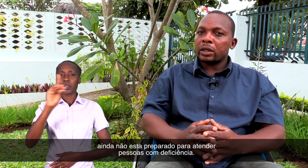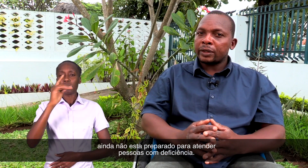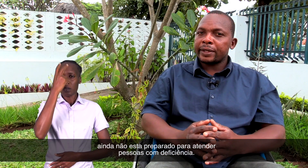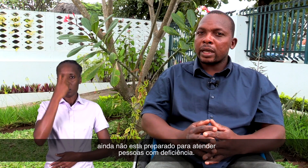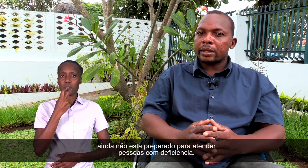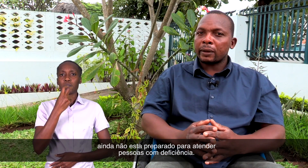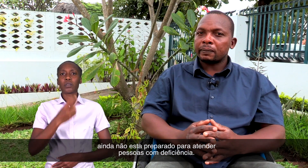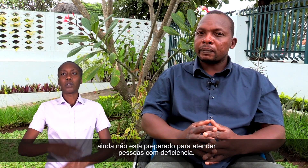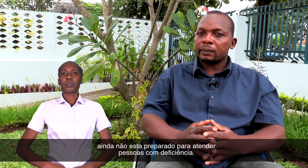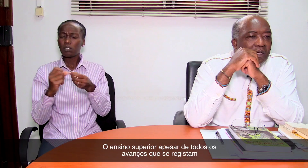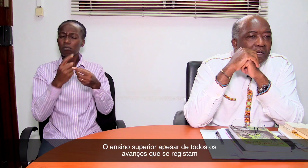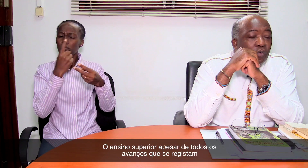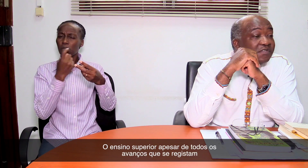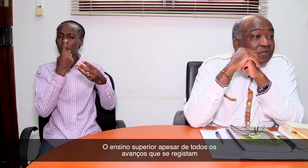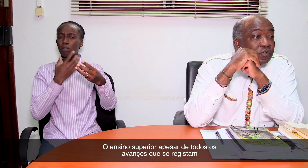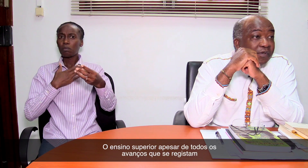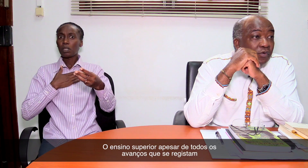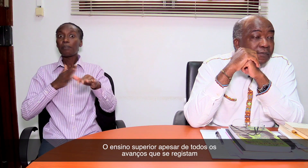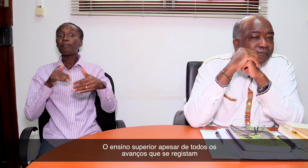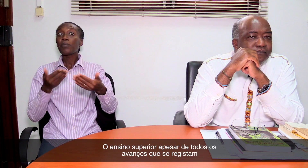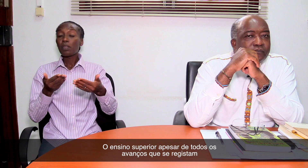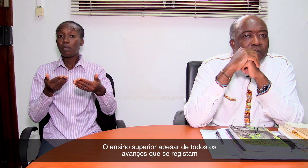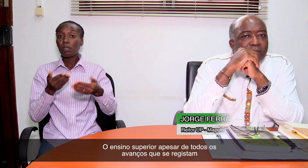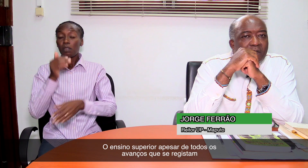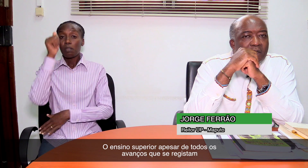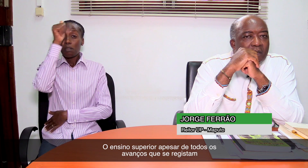pessoas com deficiência. O ensino superior,